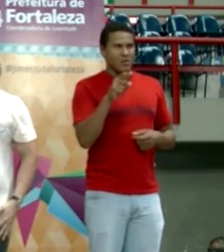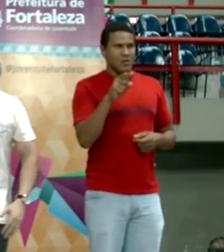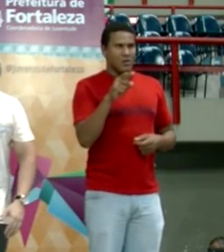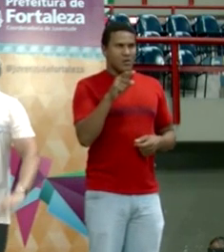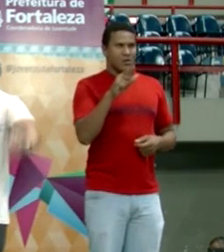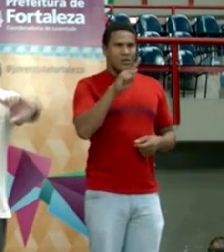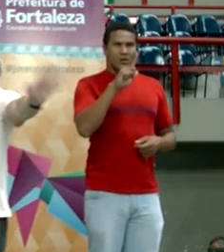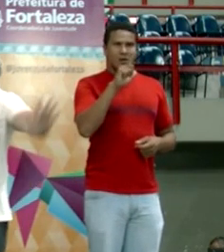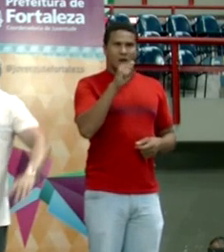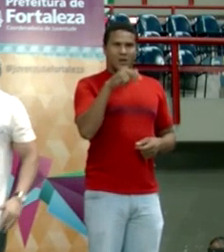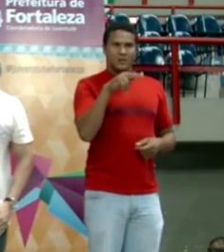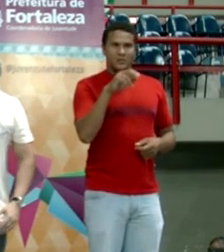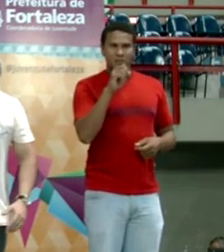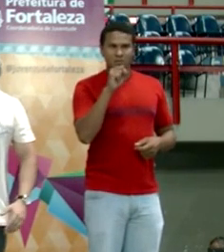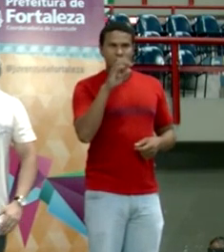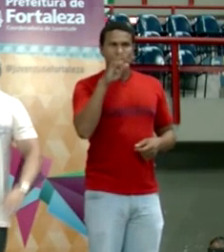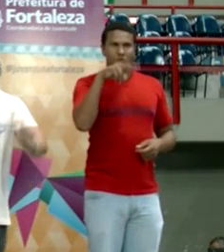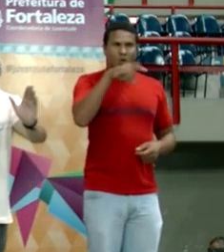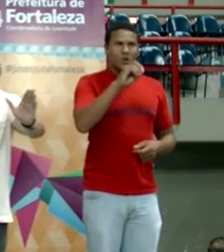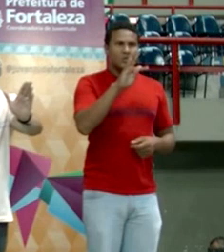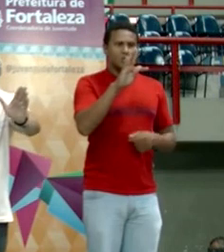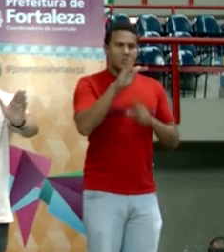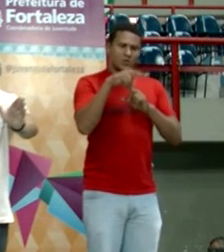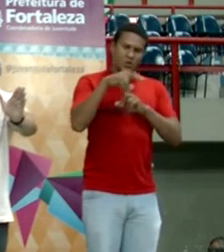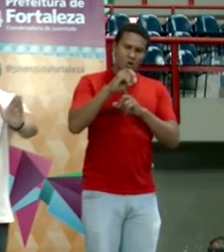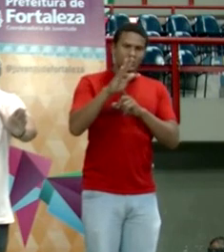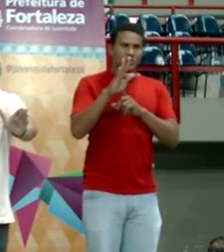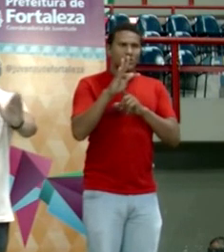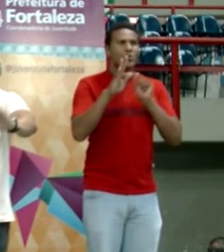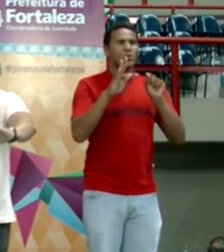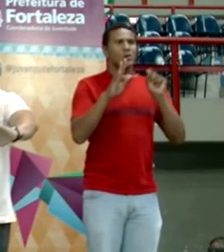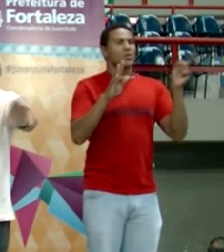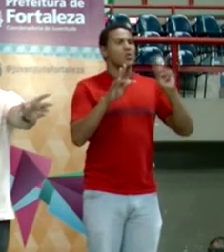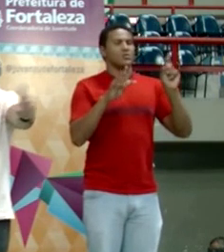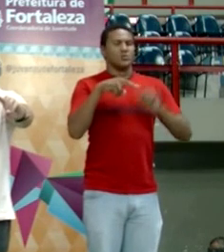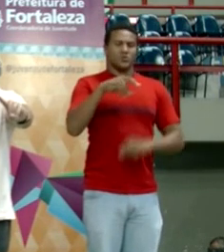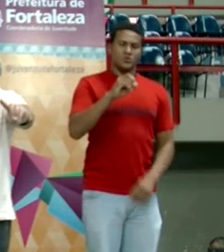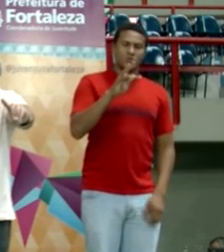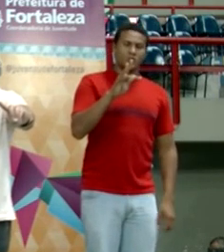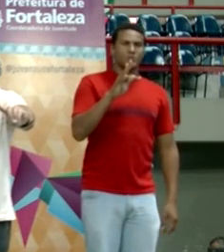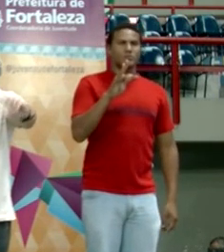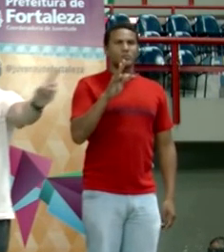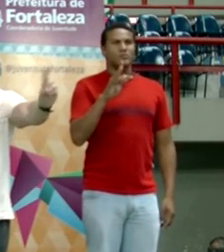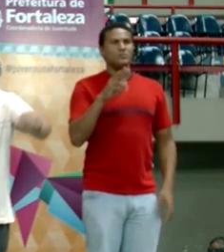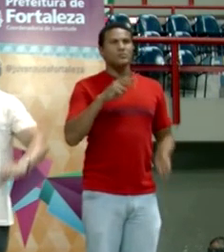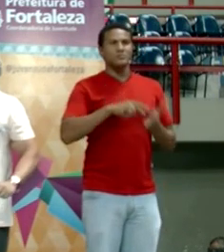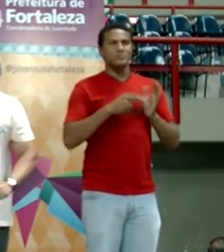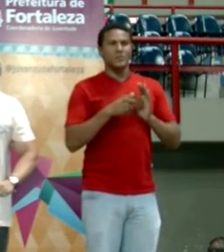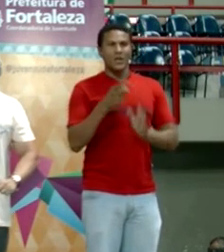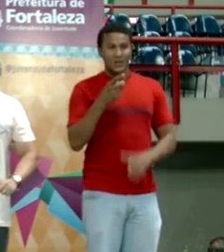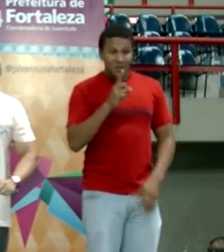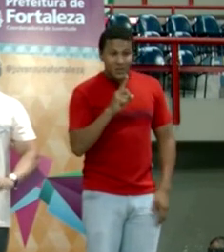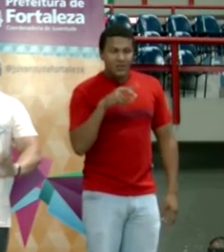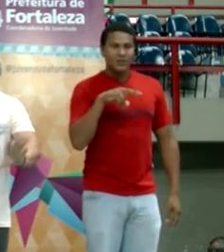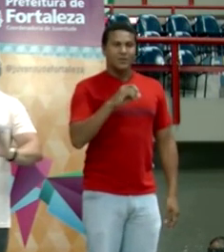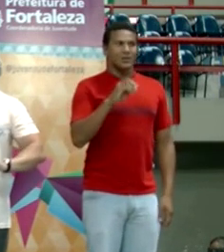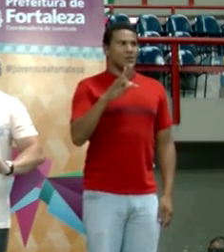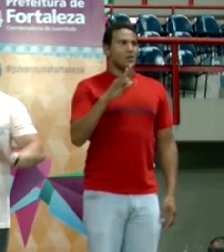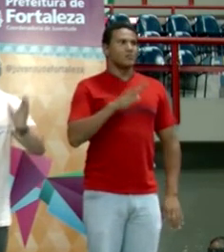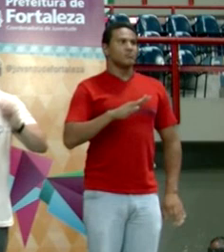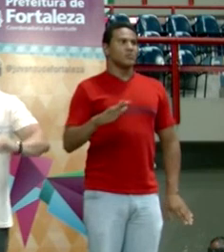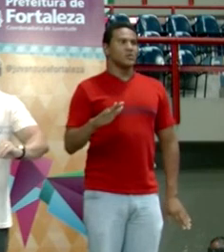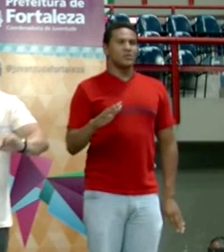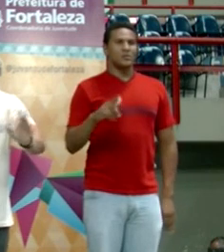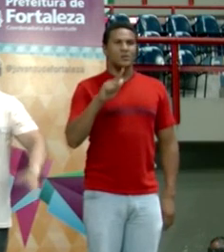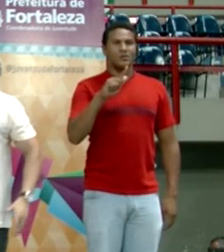Glasnost. Glasnost é abertura política. Você podia, note.